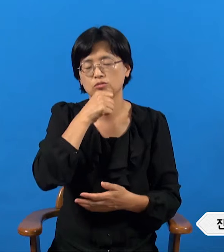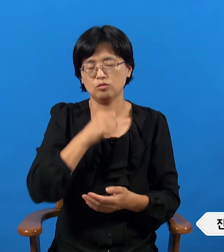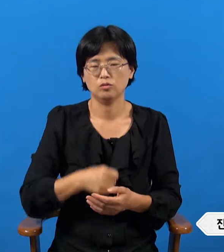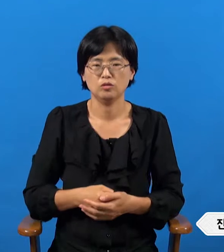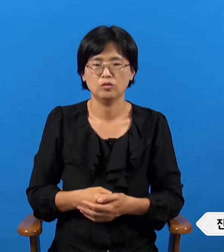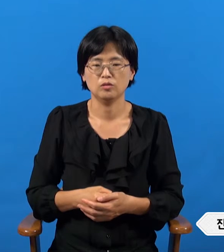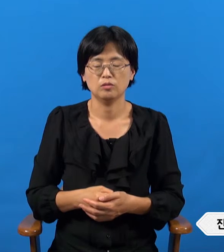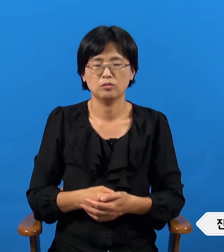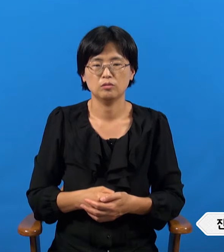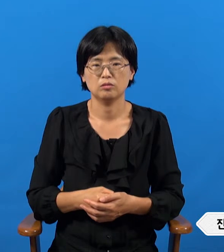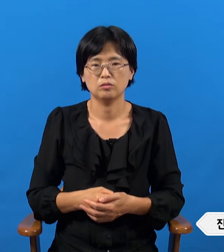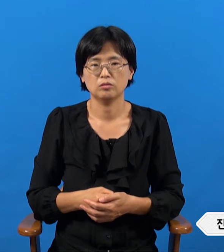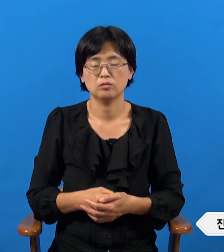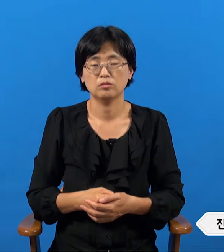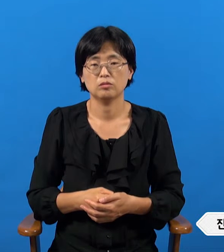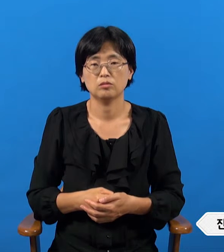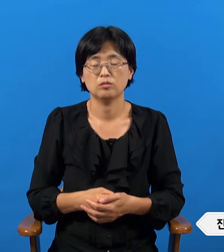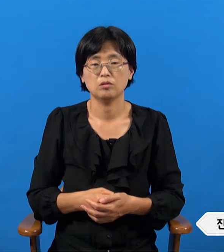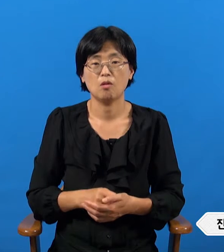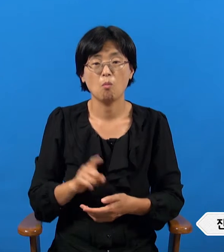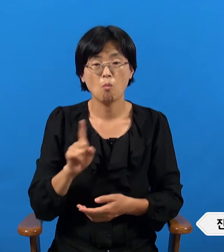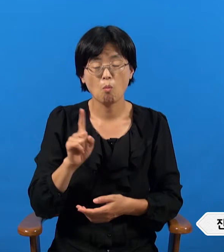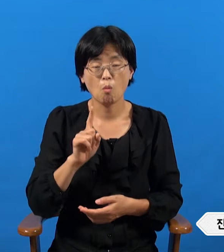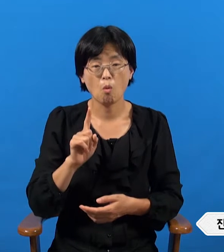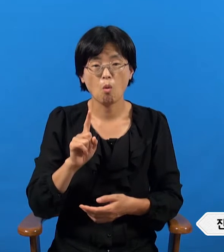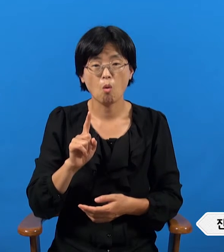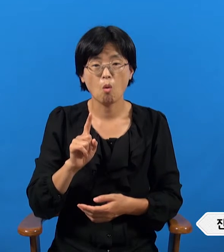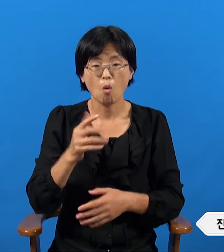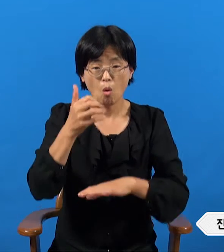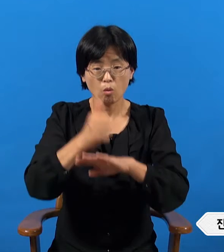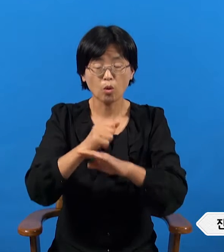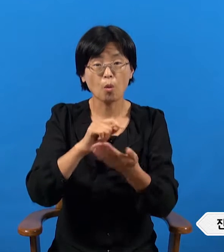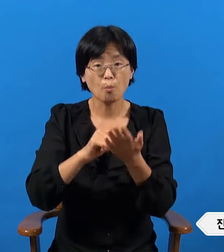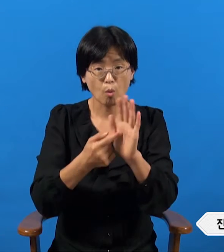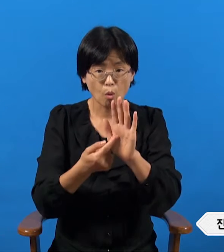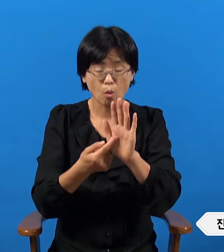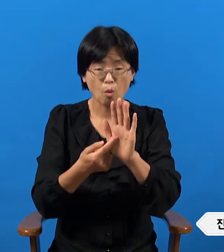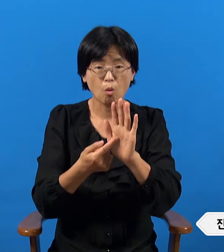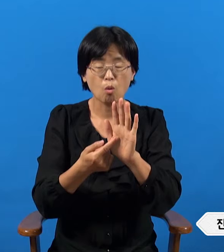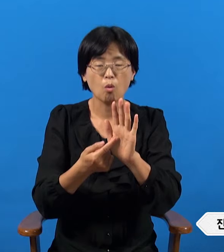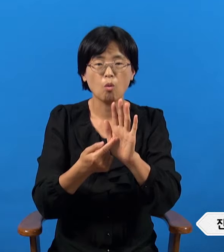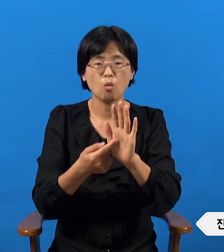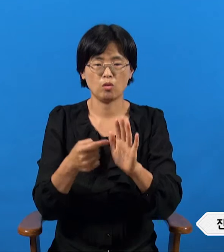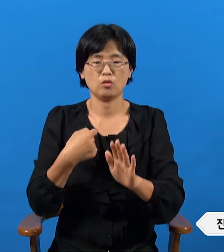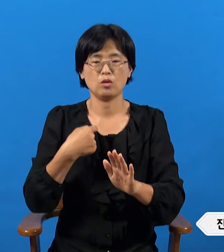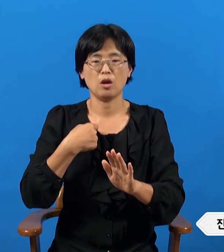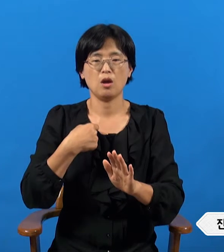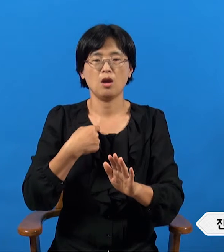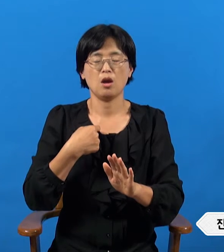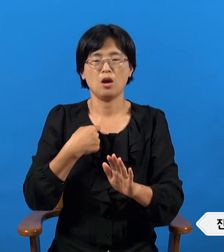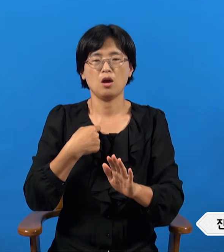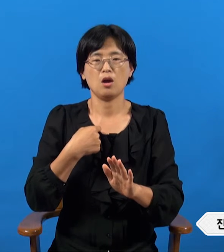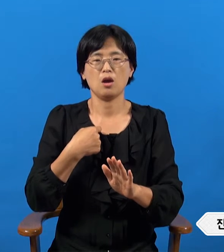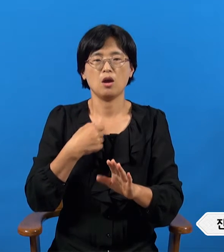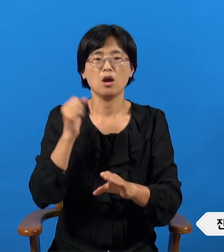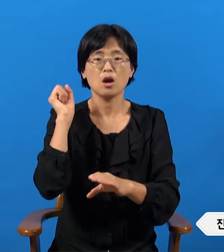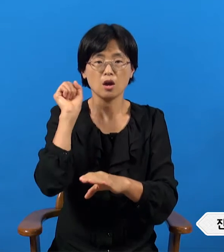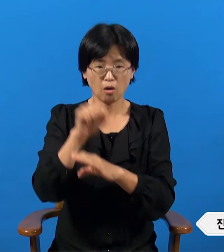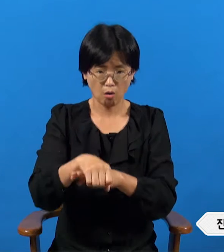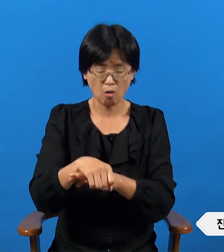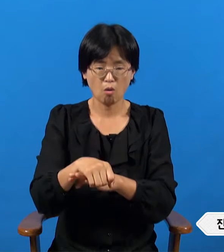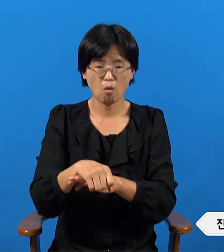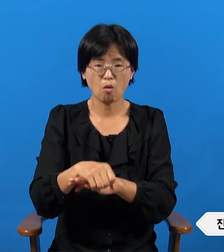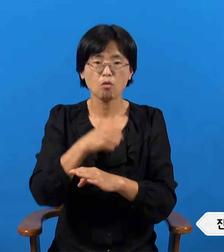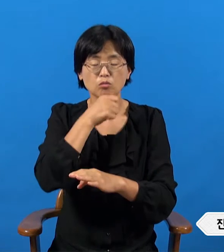실적을 이야기합니다. 어떤 것들을 퍼포먼스 하는 것, 어떤 결과를 가져오는가, 나의 결과를 가지고,